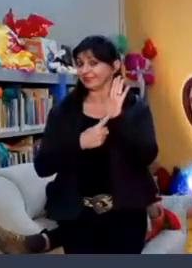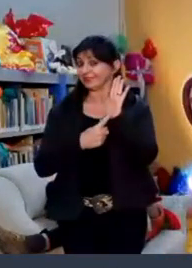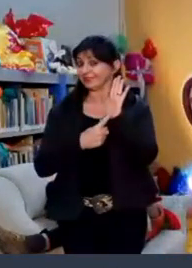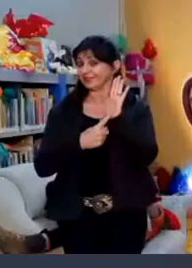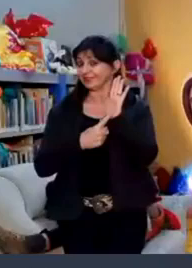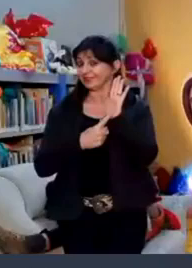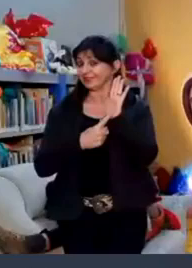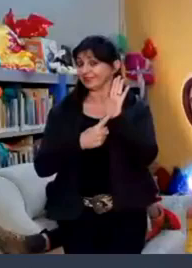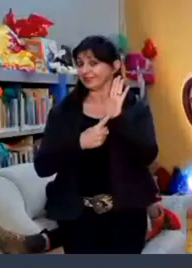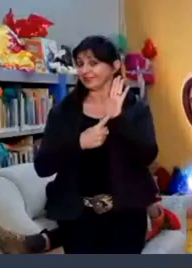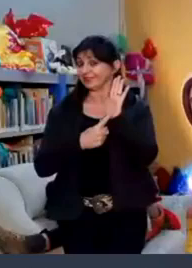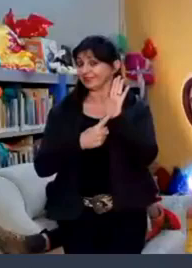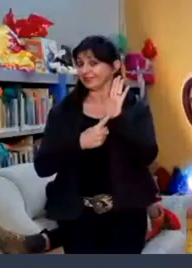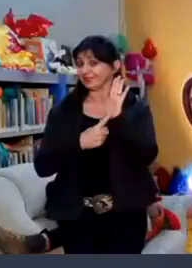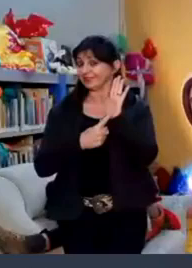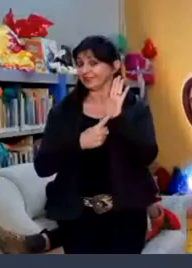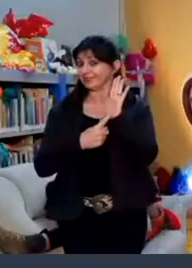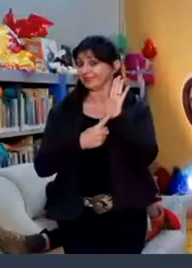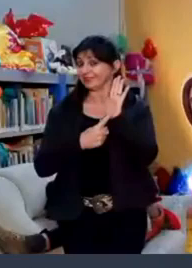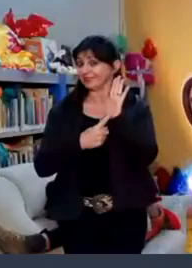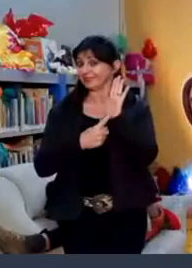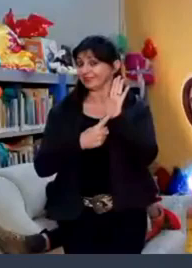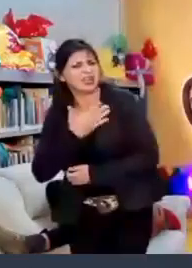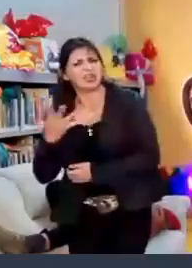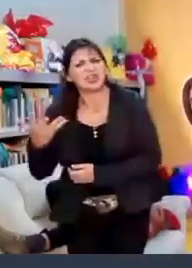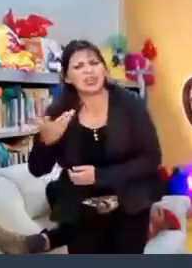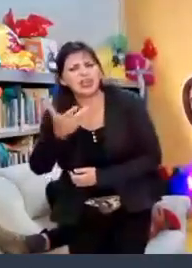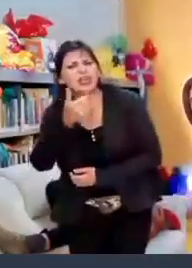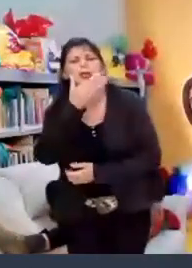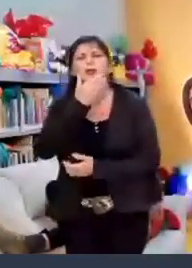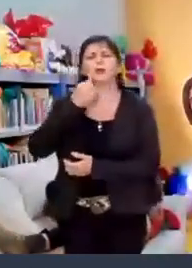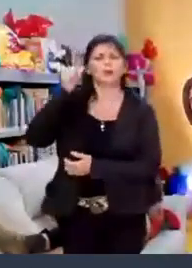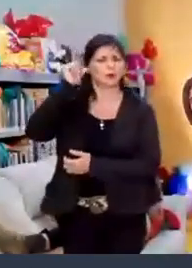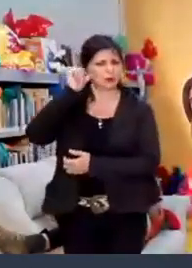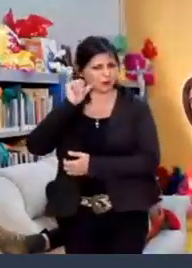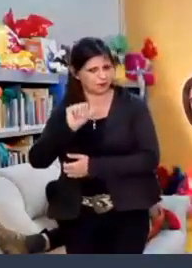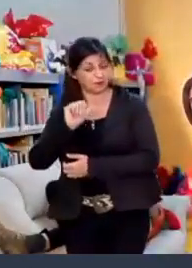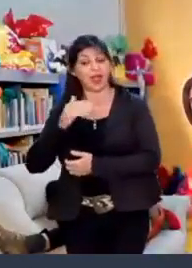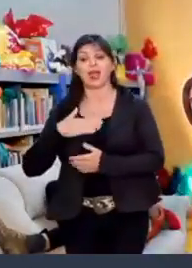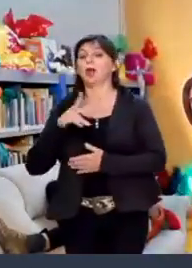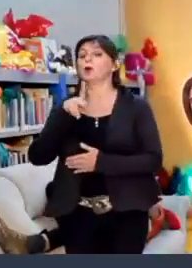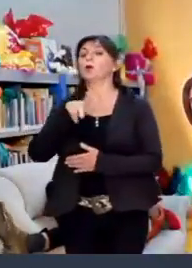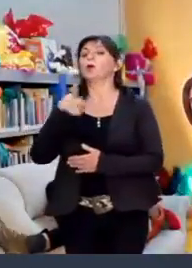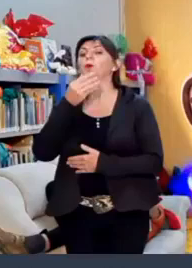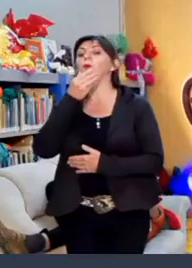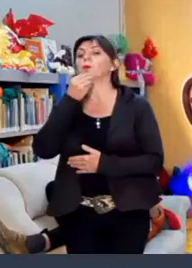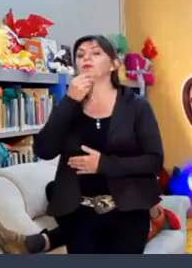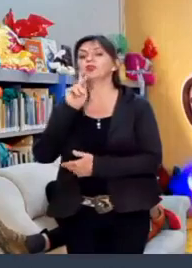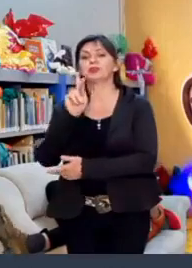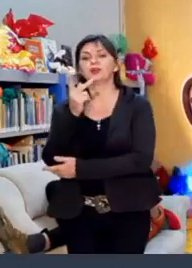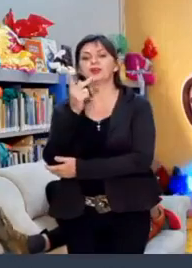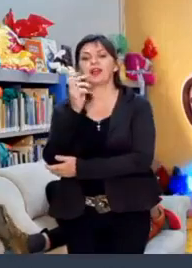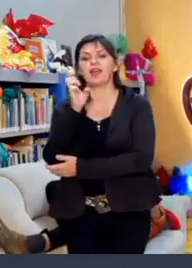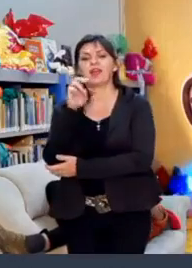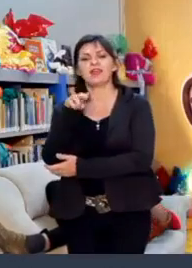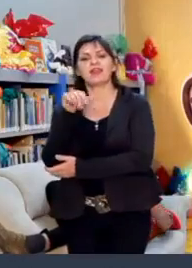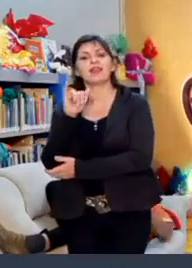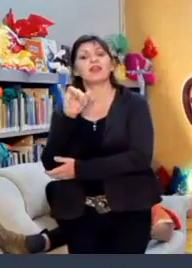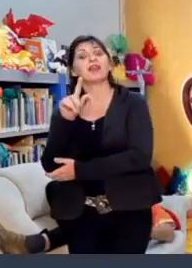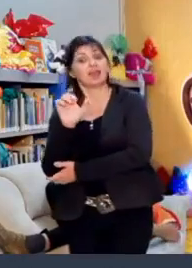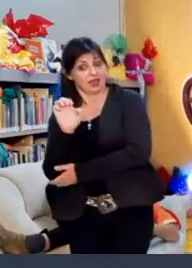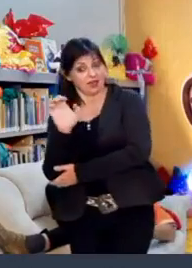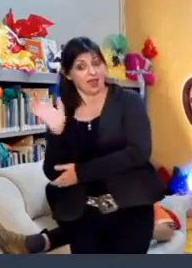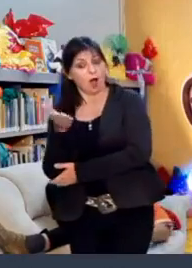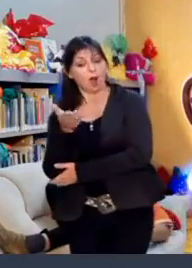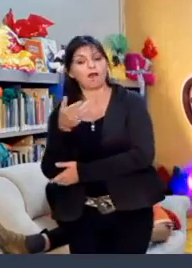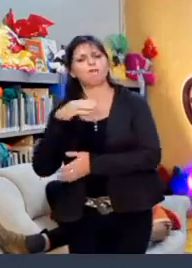Bom dia, pessoal. Bom dia, amiguinhos. Bom dia, amiguinhas. Eu sou o professor Henrique e eu vou conversar com vocês